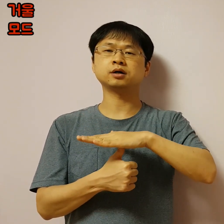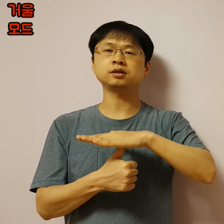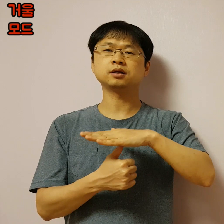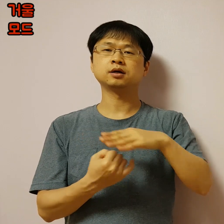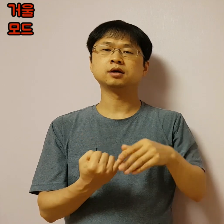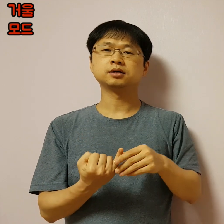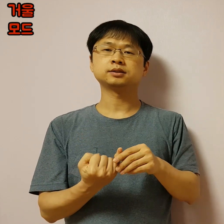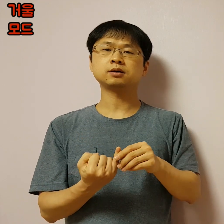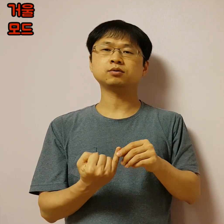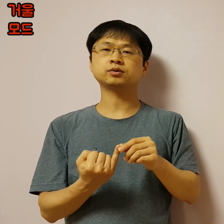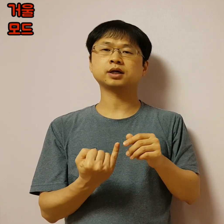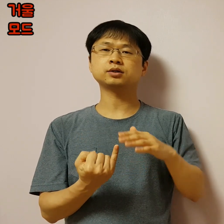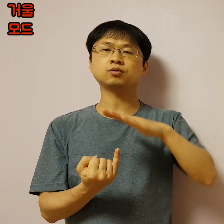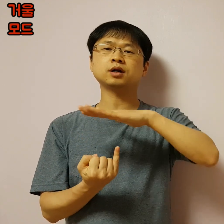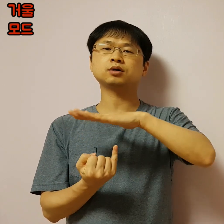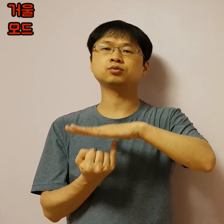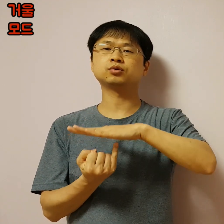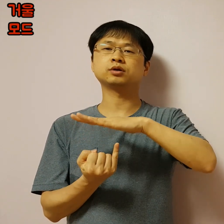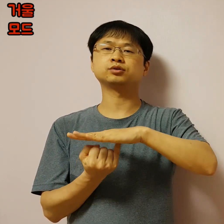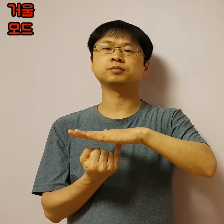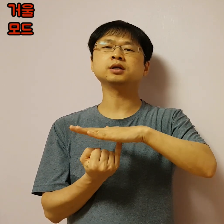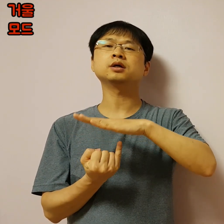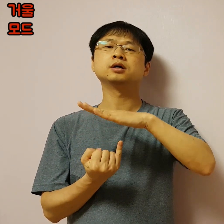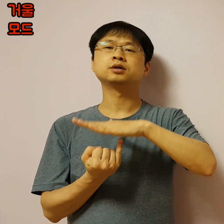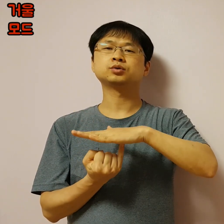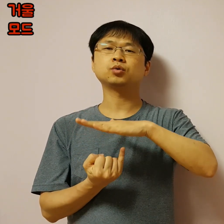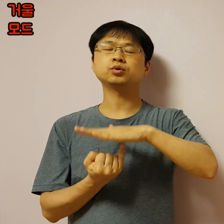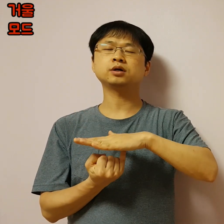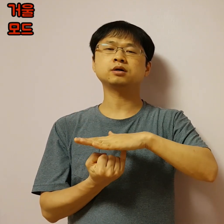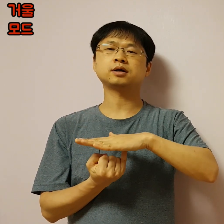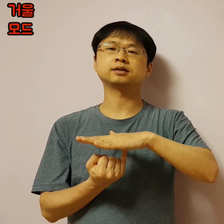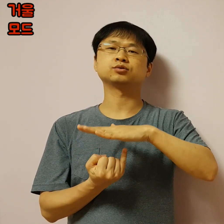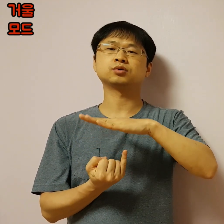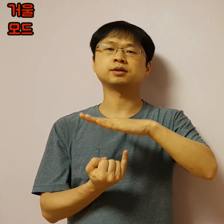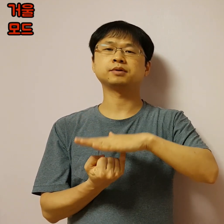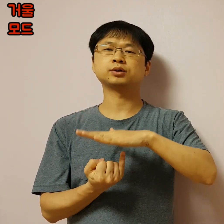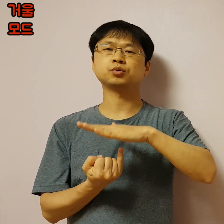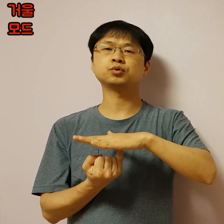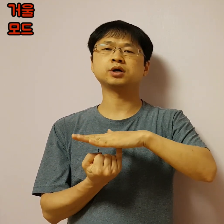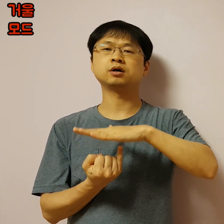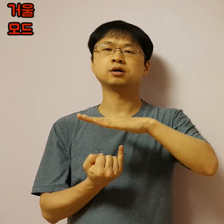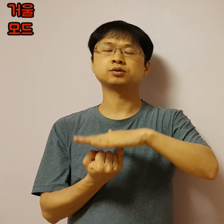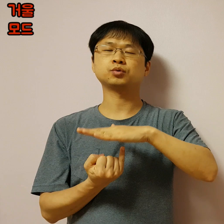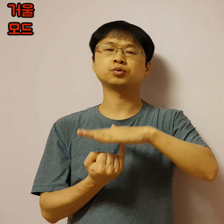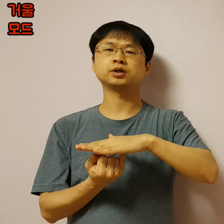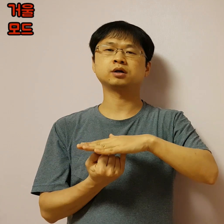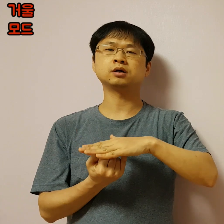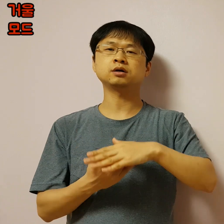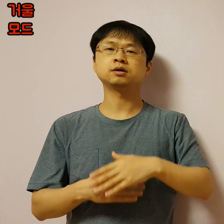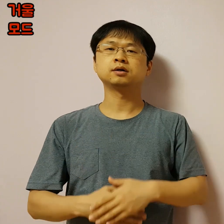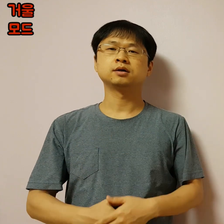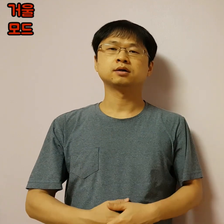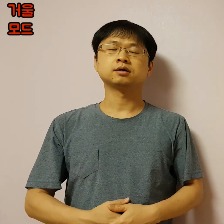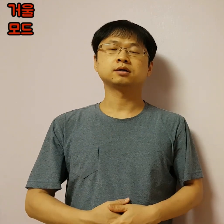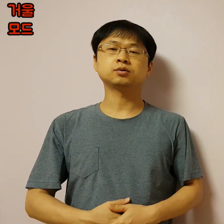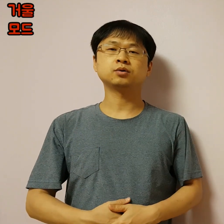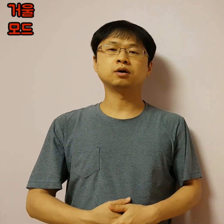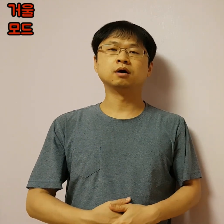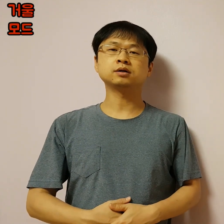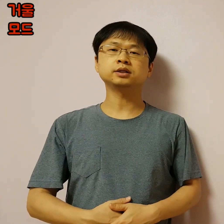소년. 참고로 새끼손가락을 두들겨주면 소녀라는 수어가 됩니다. 소녀, 소녀. 그리고 어른이